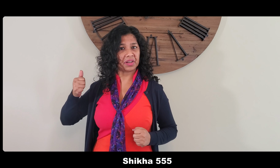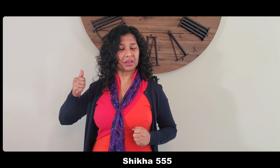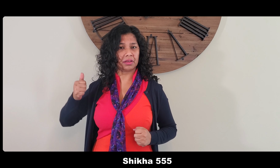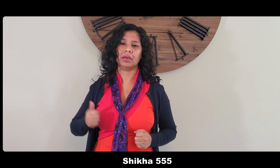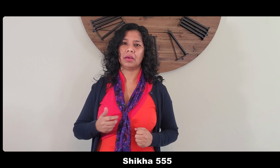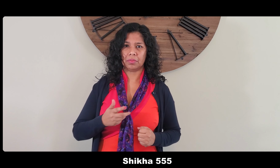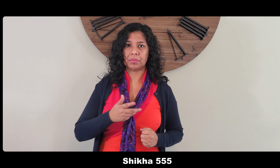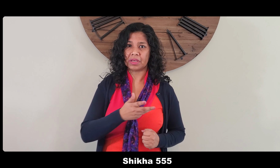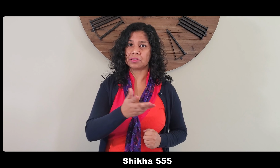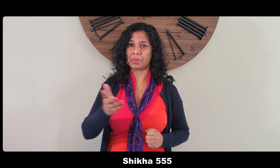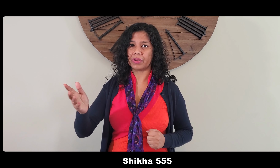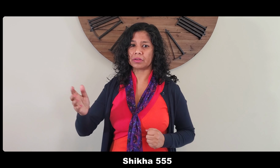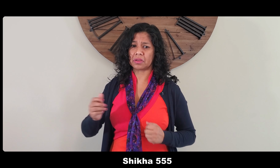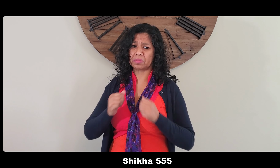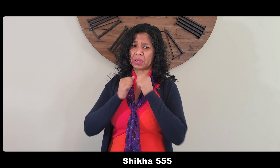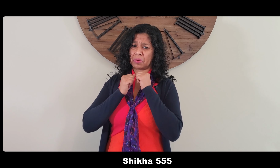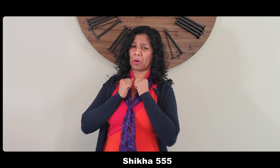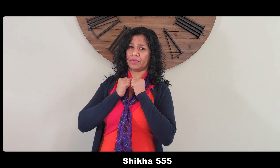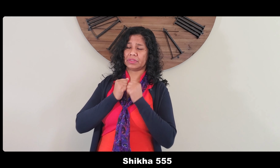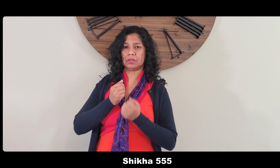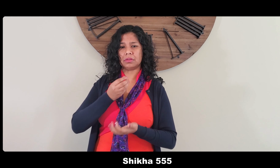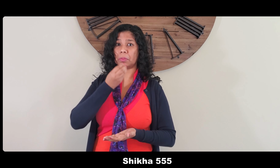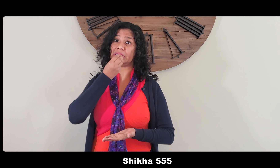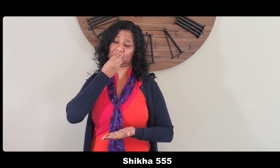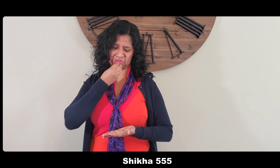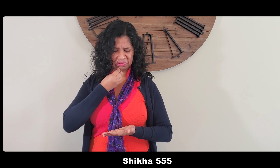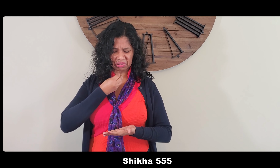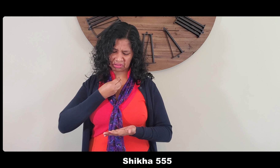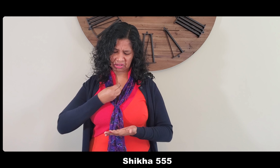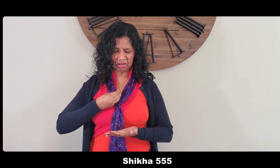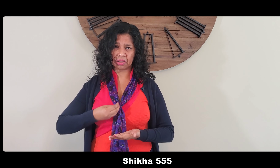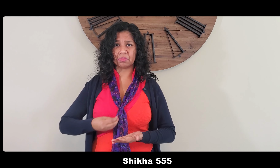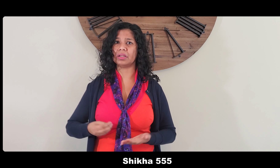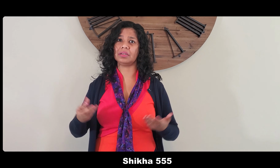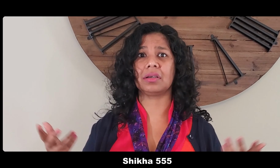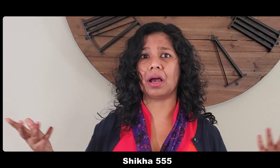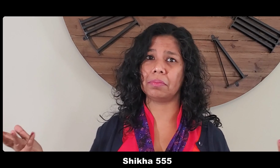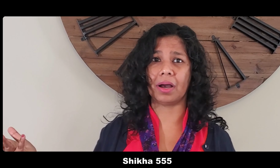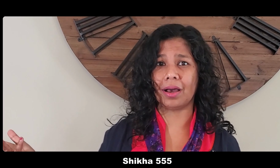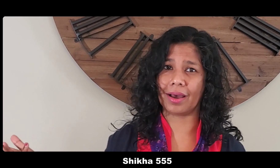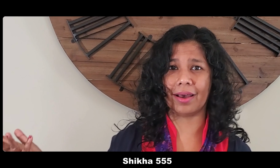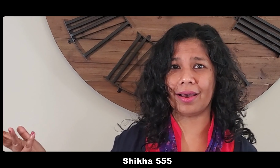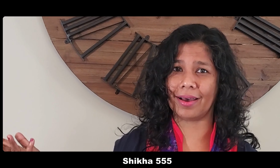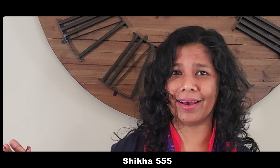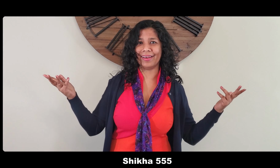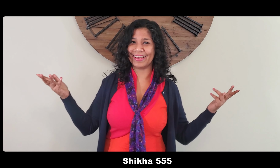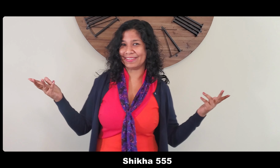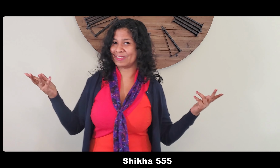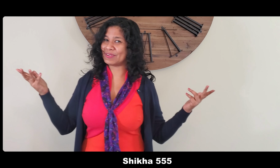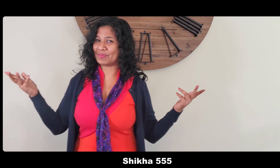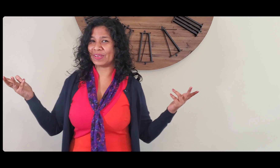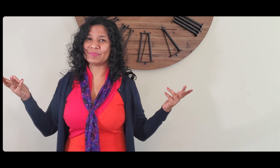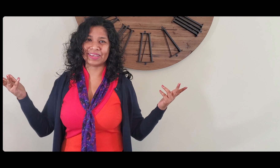रहे, मेस प्रिफेक्ट सबके खौफ से सब्जी सीधा निकलले बानी, काबा आईजीबीवी